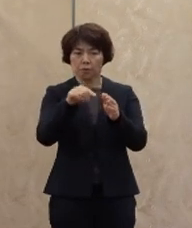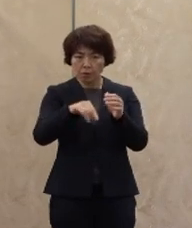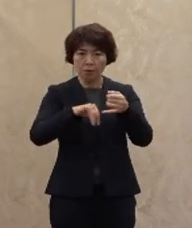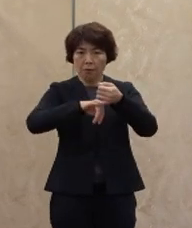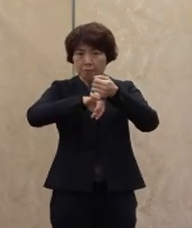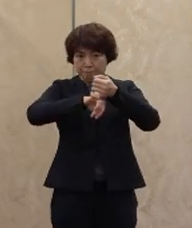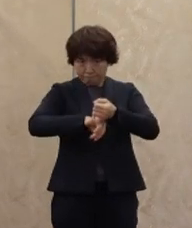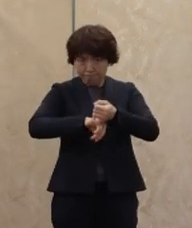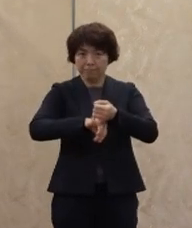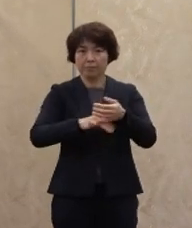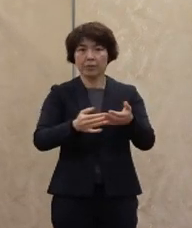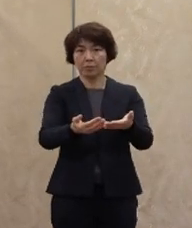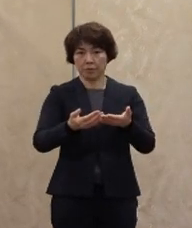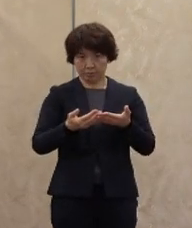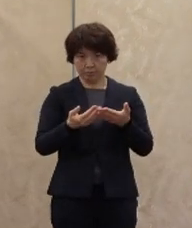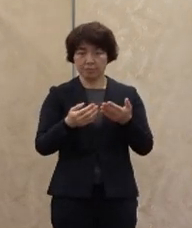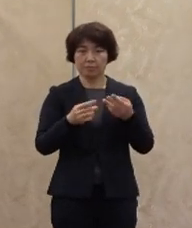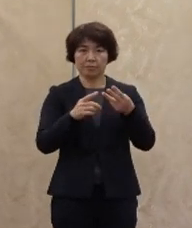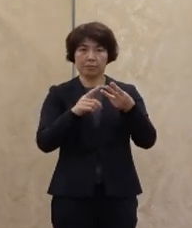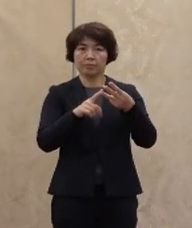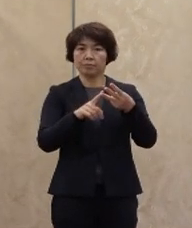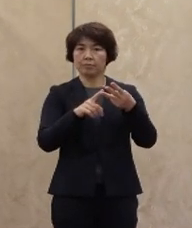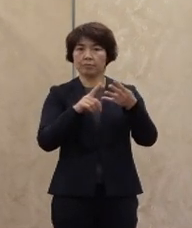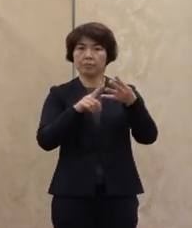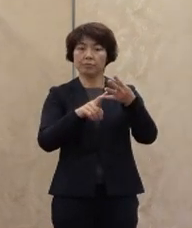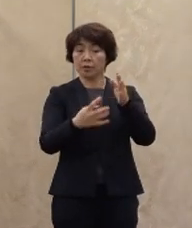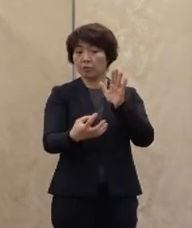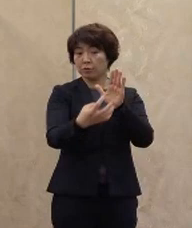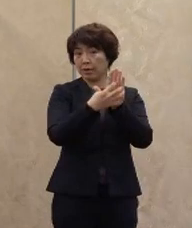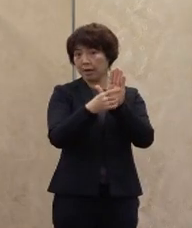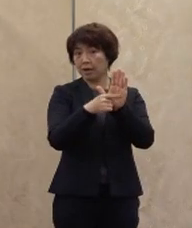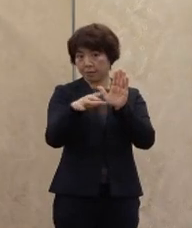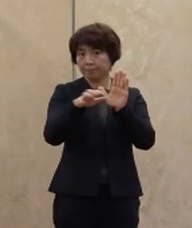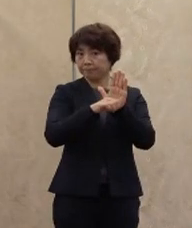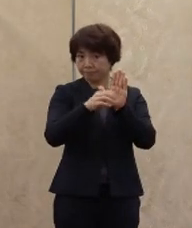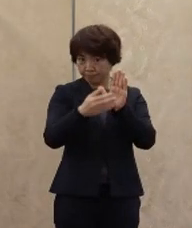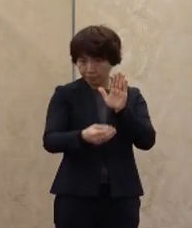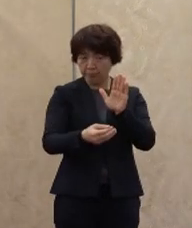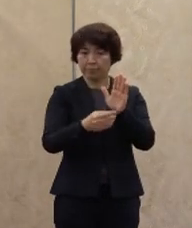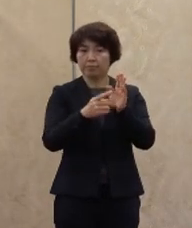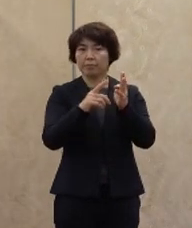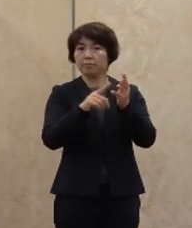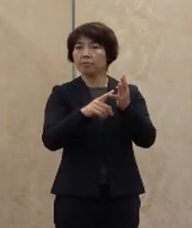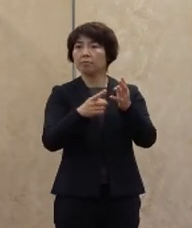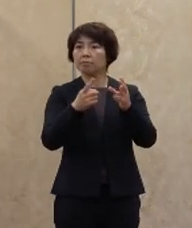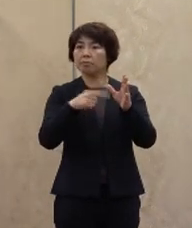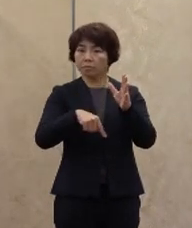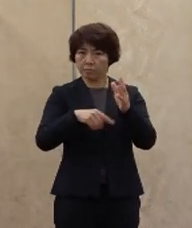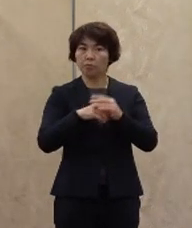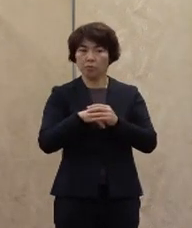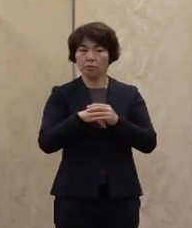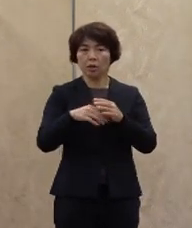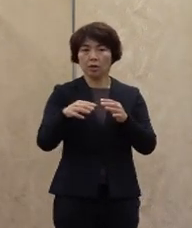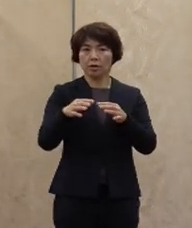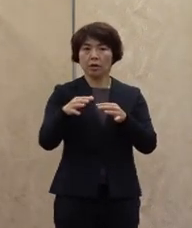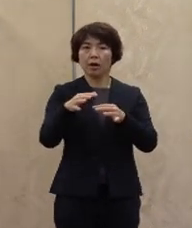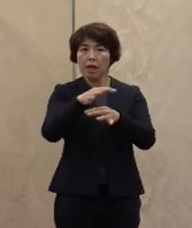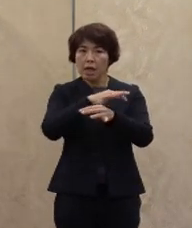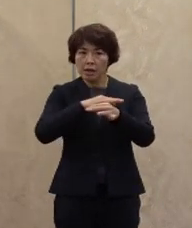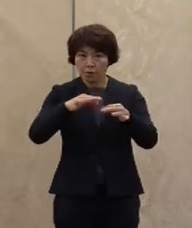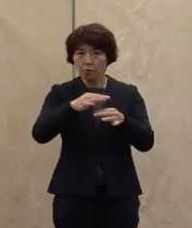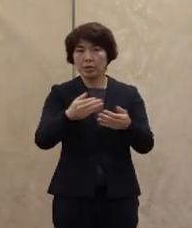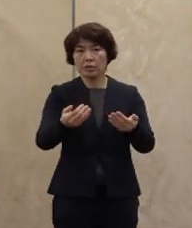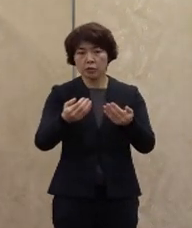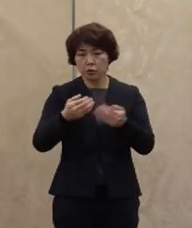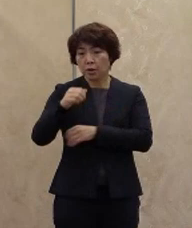けるという方です。そしてステッカーを取得されている方、あとはもう必要な営業に必要な許可を取られている